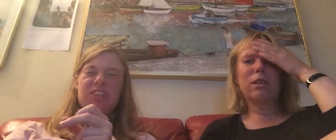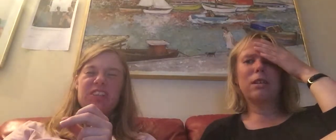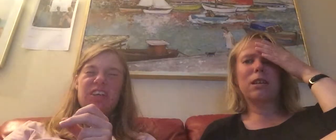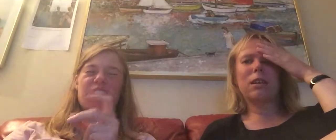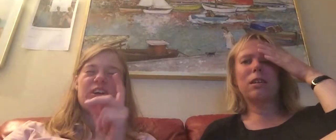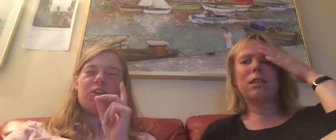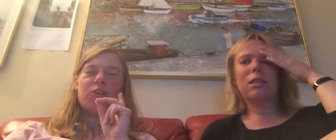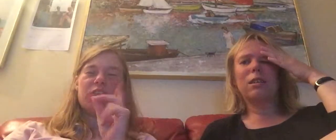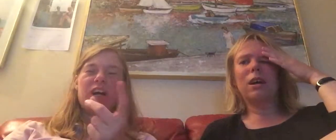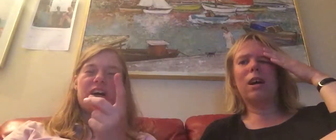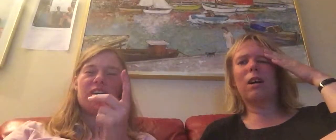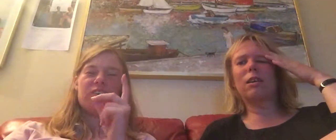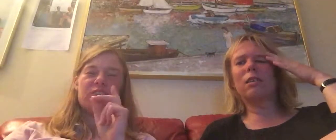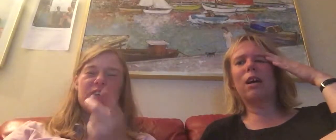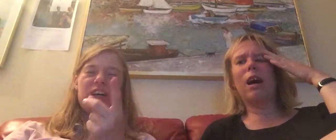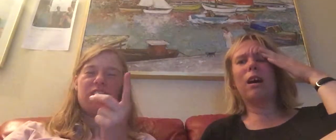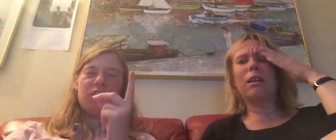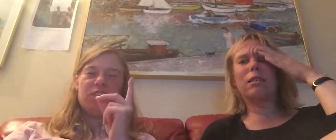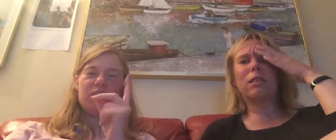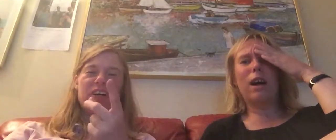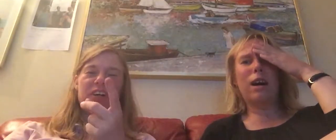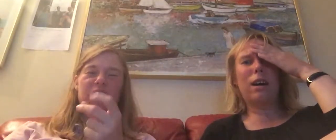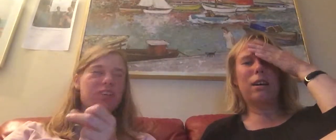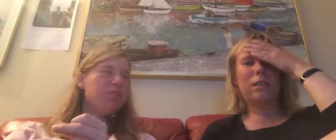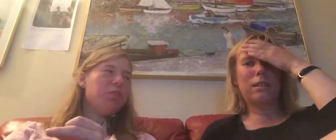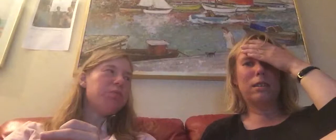första. Hurra, hurra, hurra. Mia.